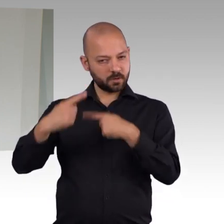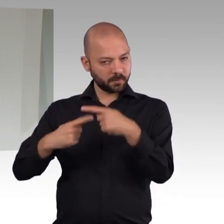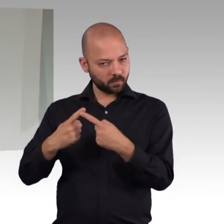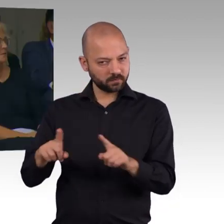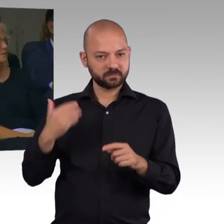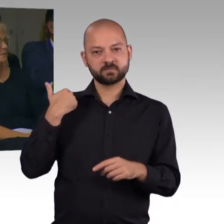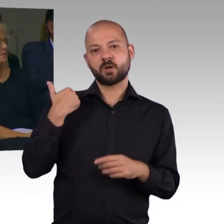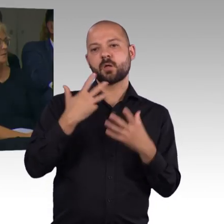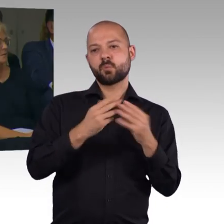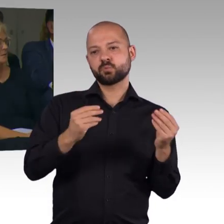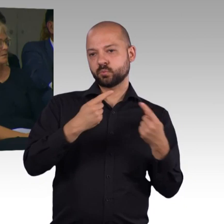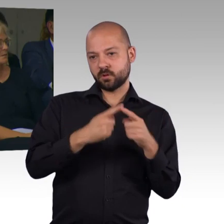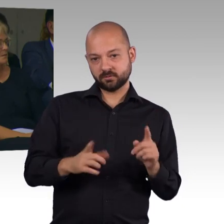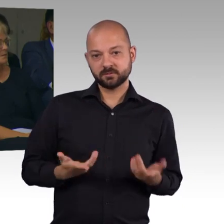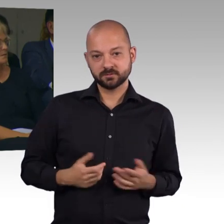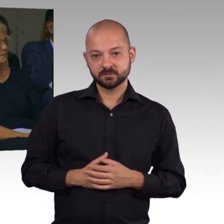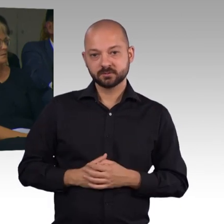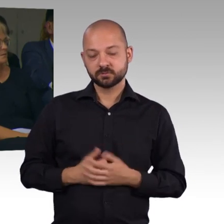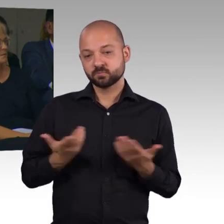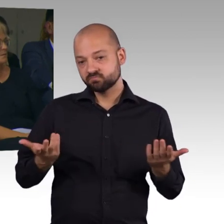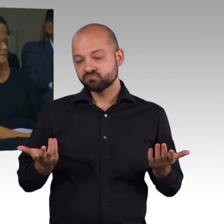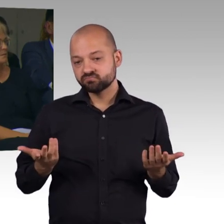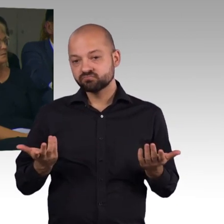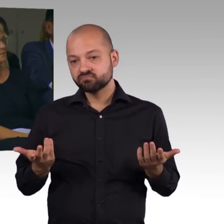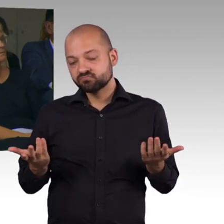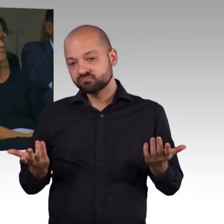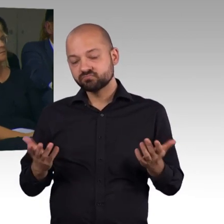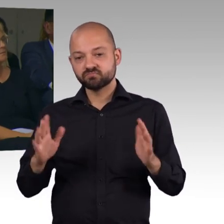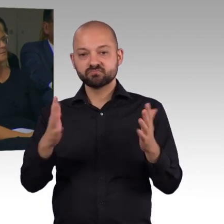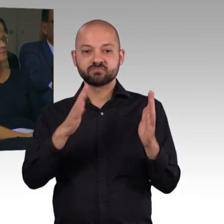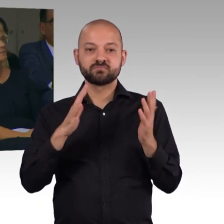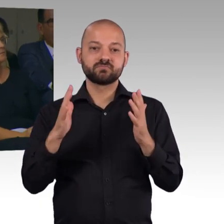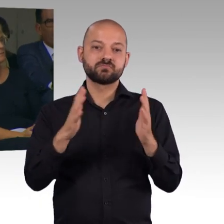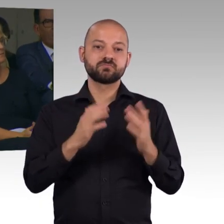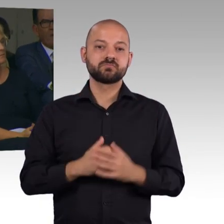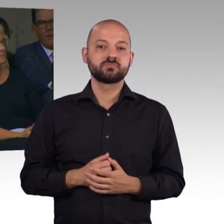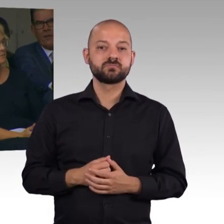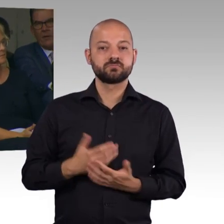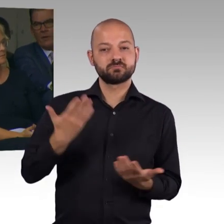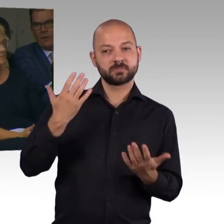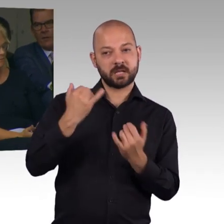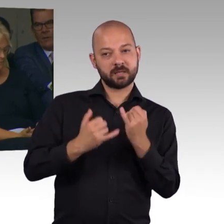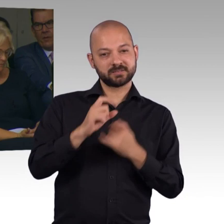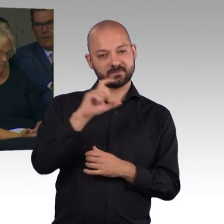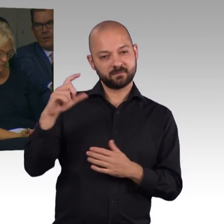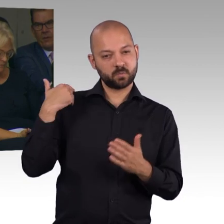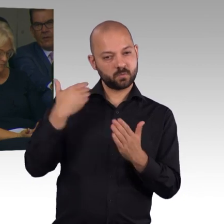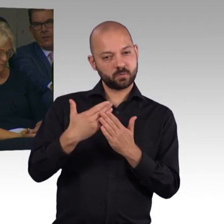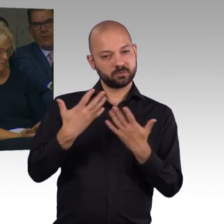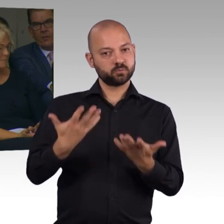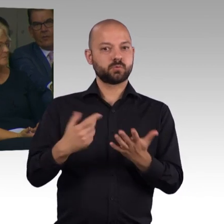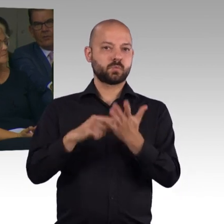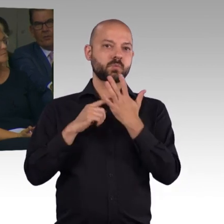Frau Kramp-Karrenbauer, haben Monate für Manfred Weber als Kommissionspräsidenten geworben. Wir kennen